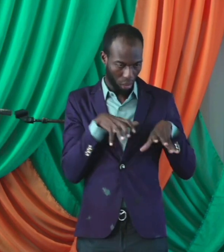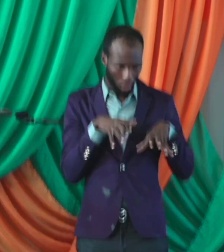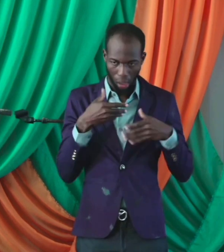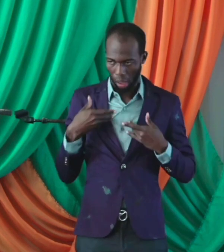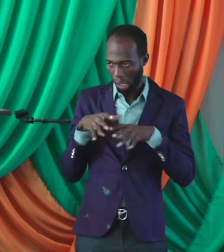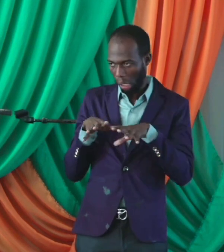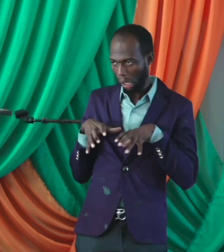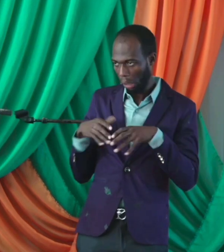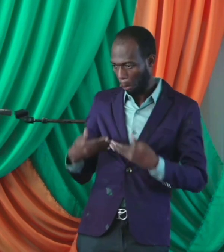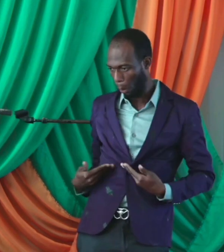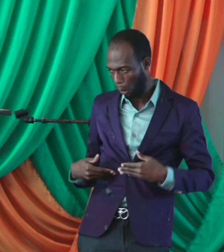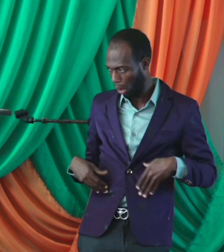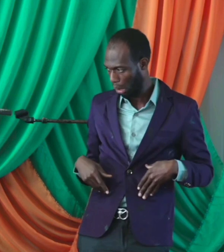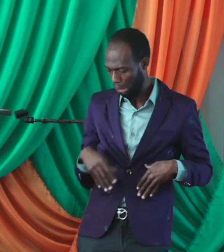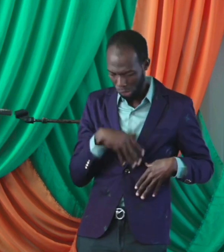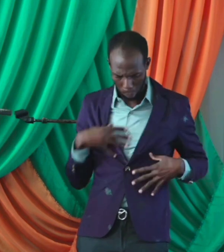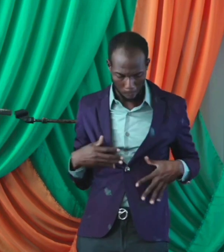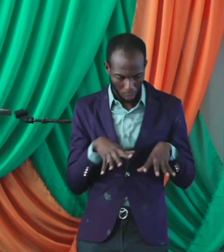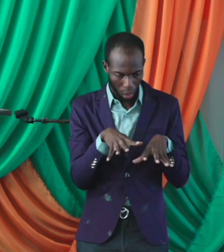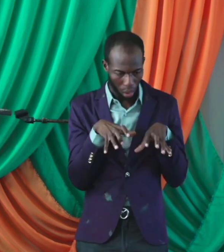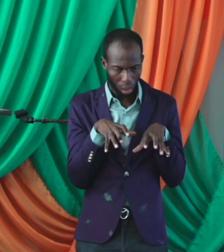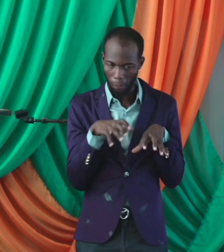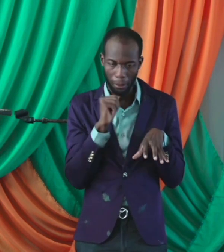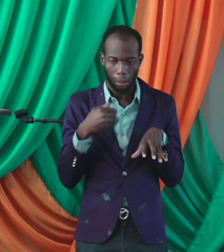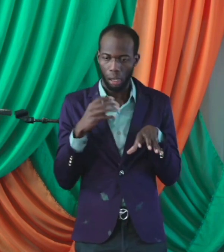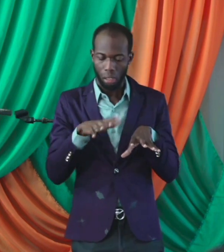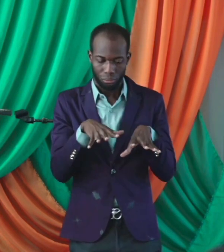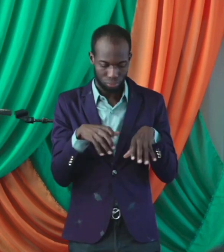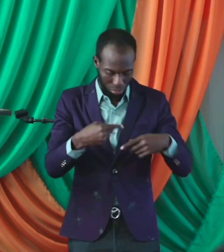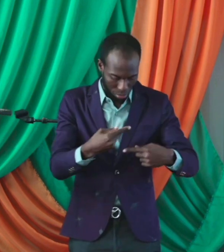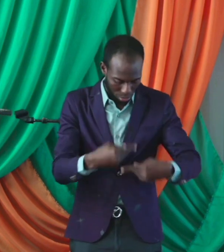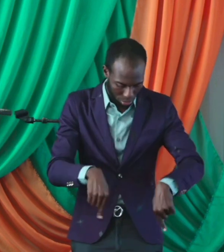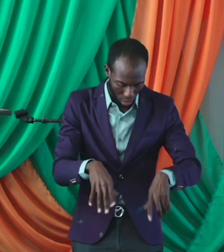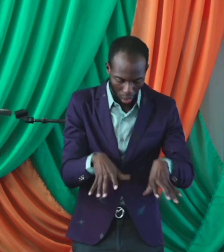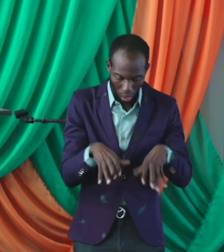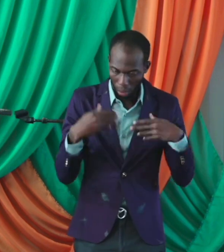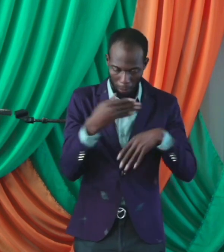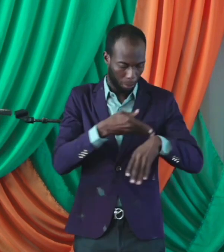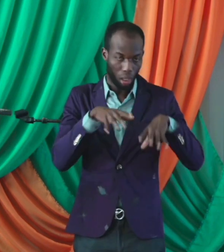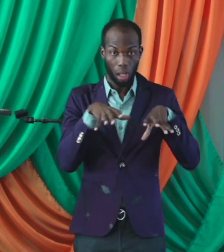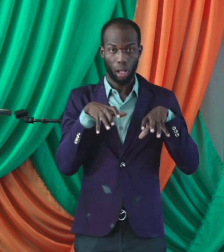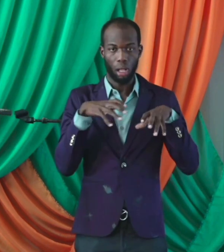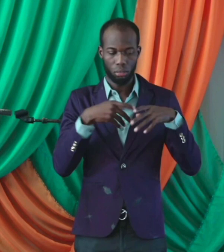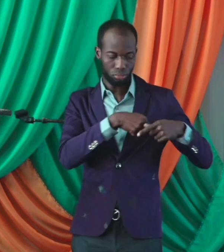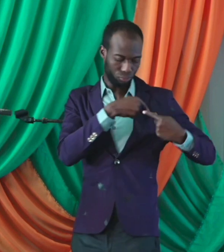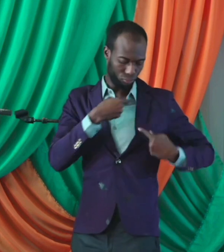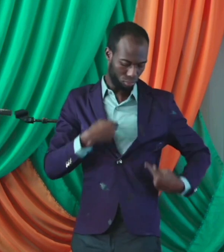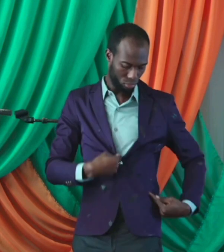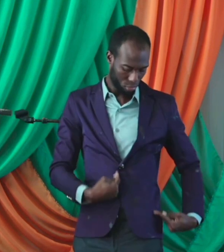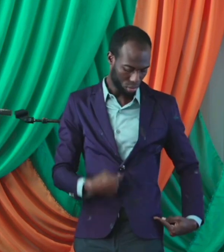cœur, abdomen, tibasson. Il paralysé tout membre, deux pieds ou deux bras. Il paralysé colonne